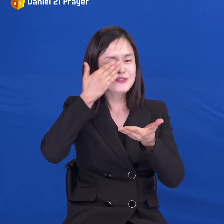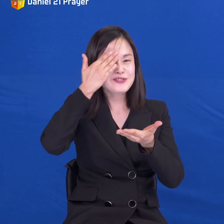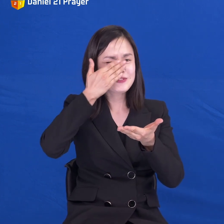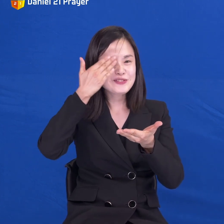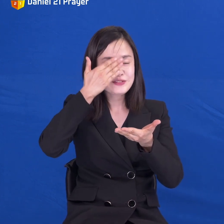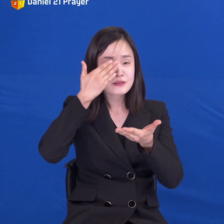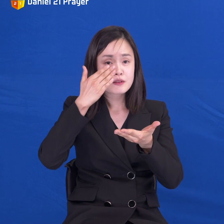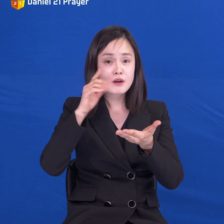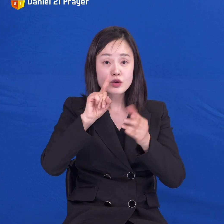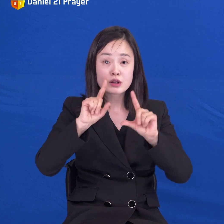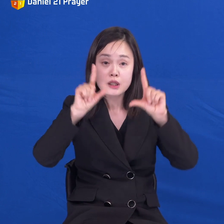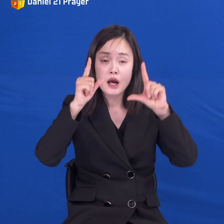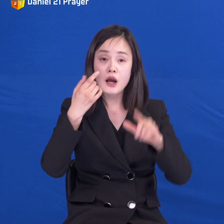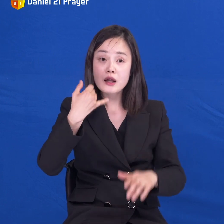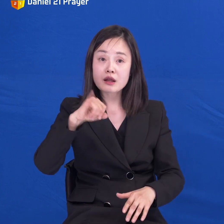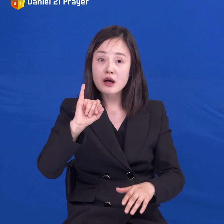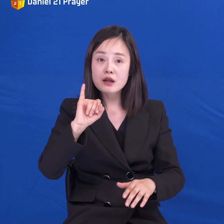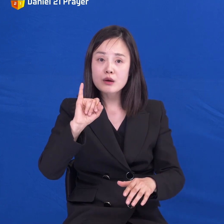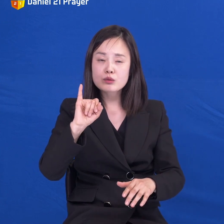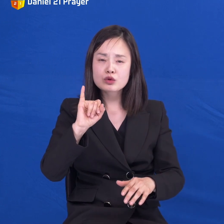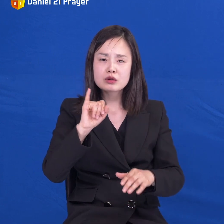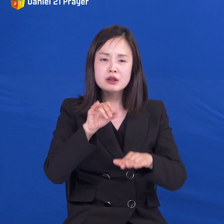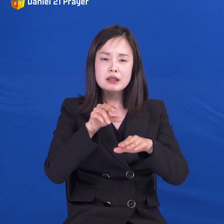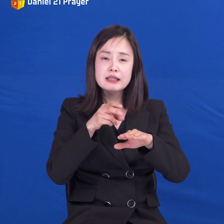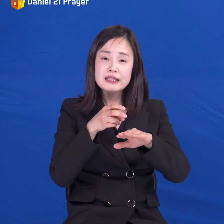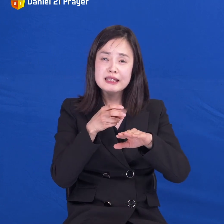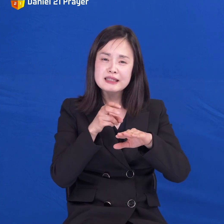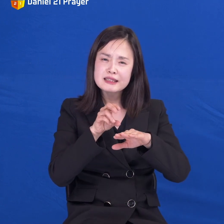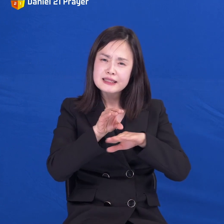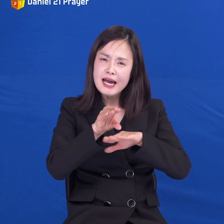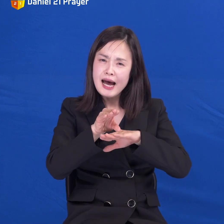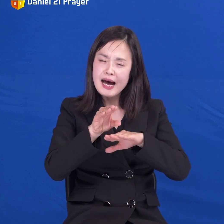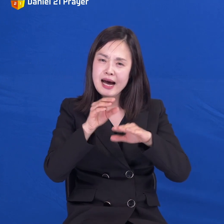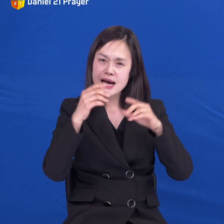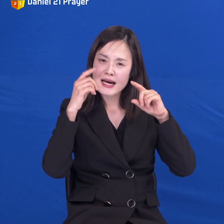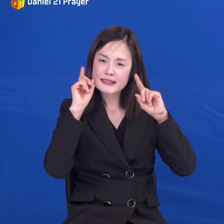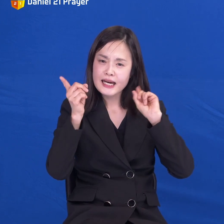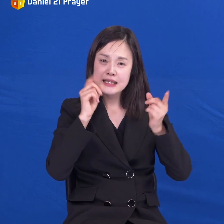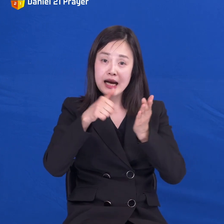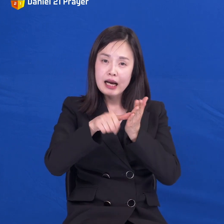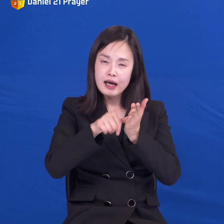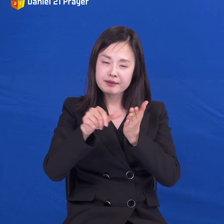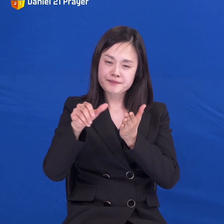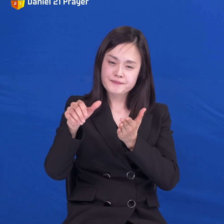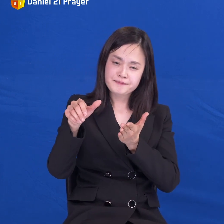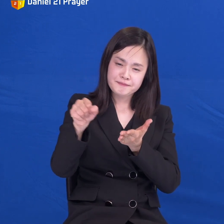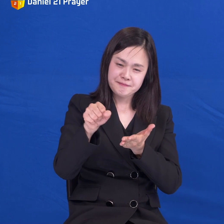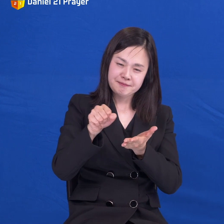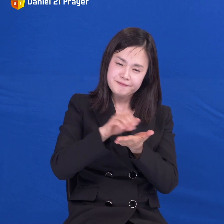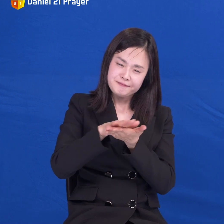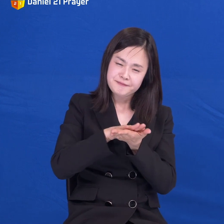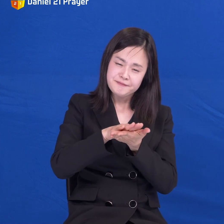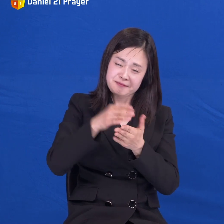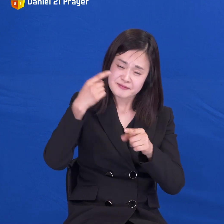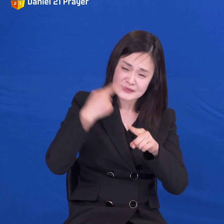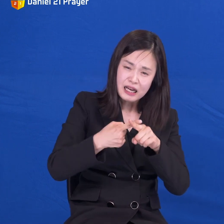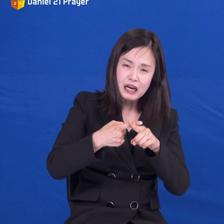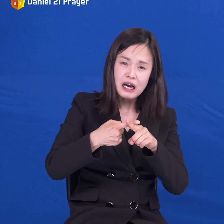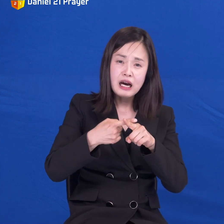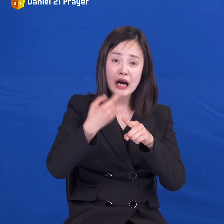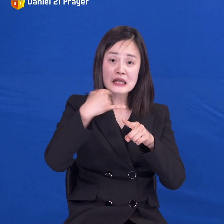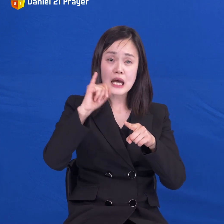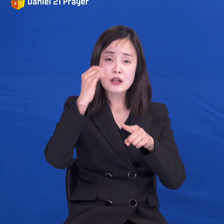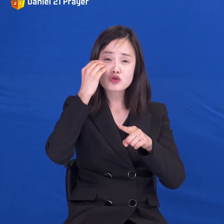놀다가 장난감인데 그걸 던졌어요. 정통으로 우리 딸 눈두껑을 맞춘 거예요.